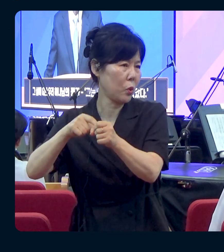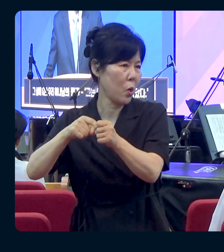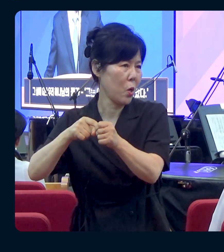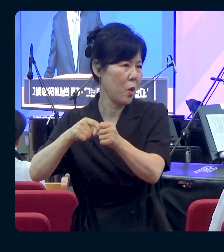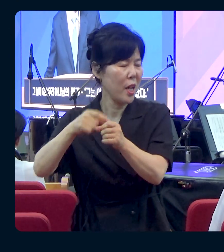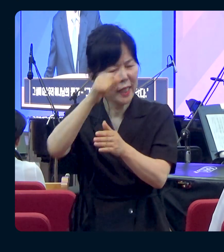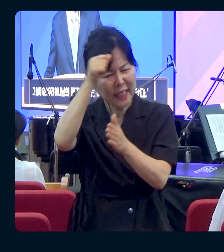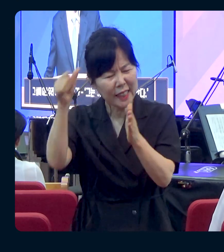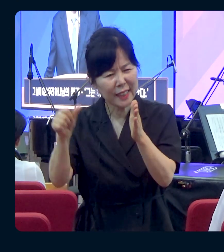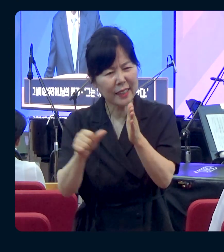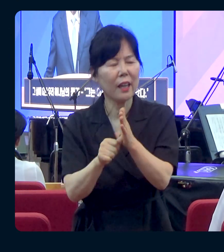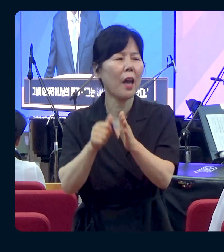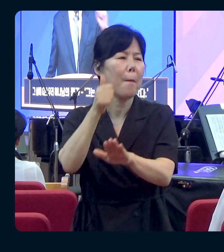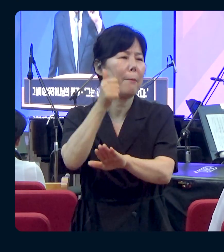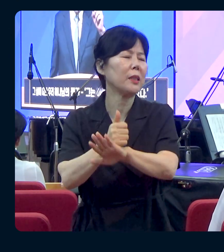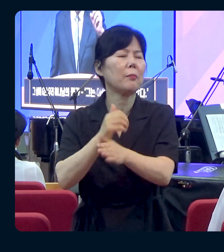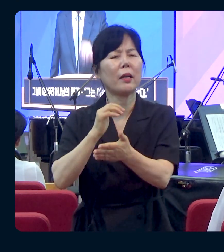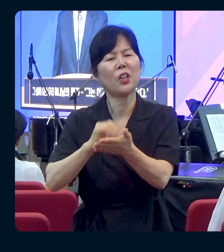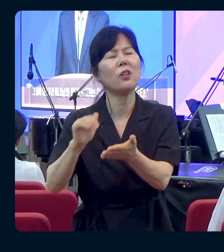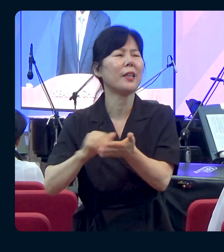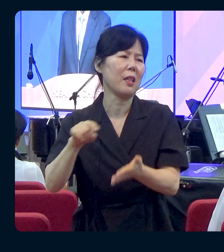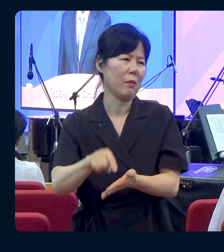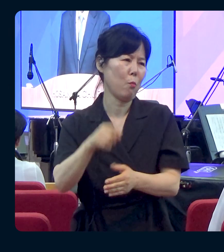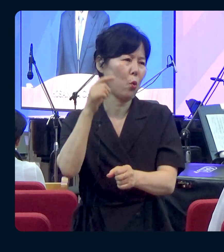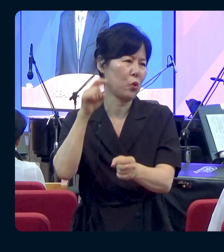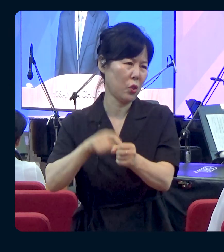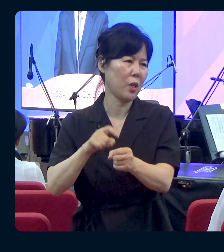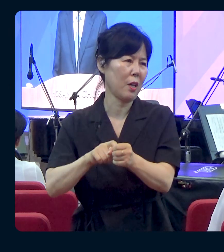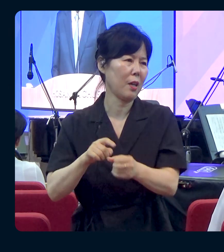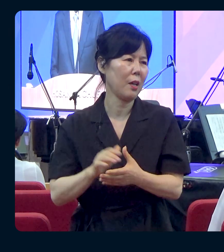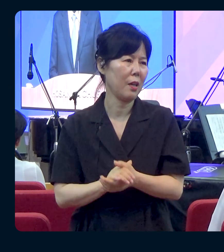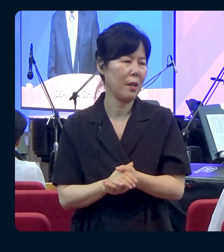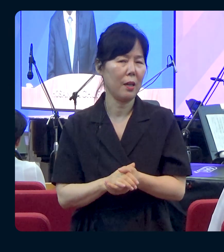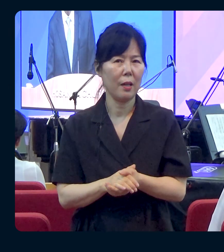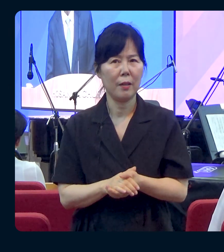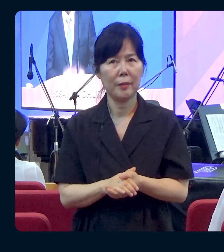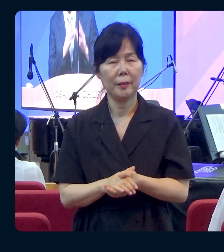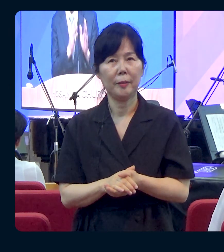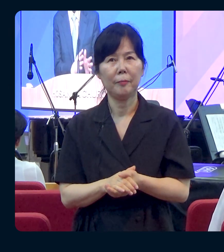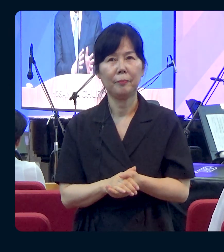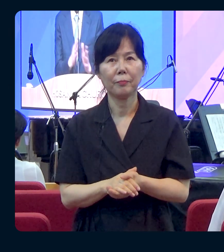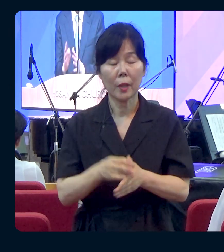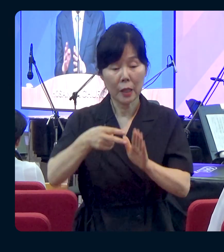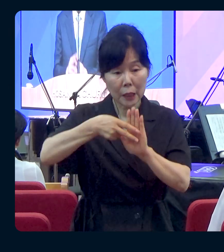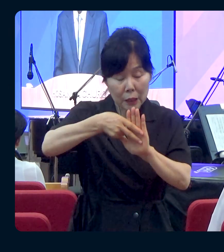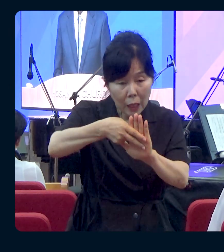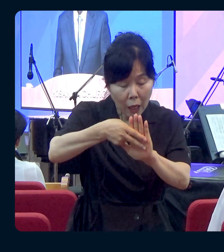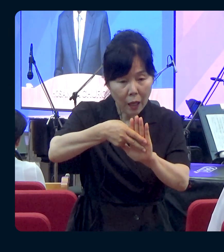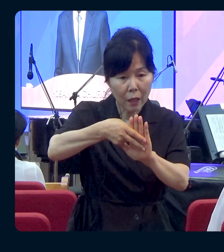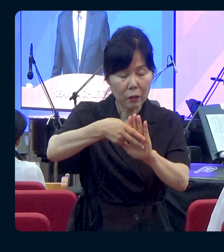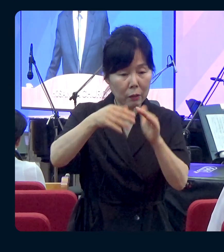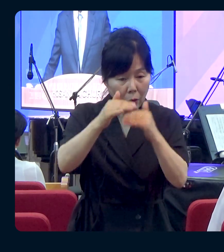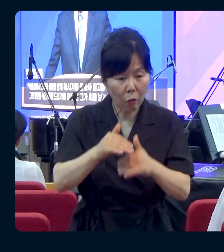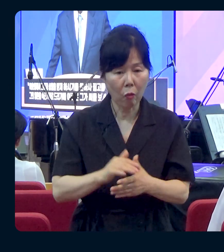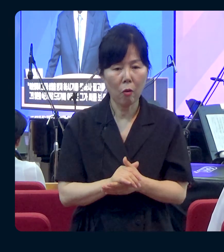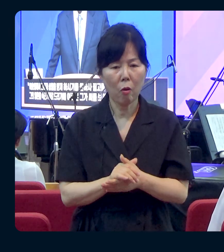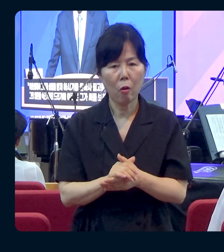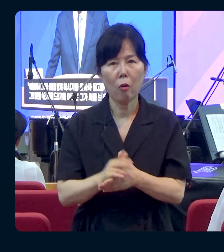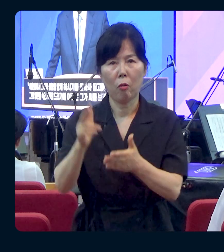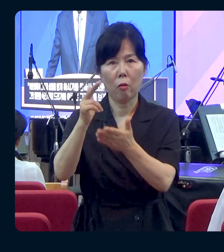인생 결산을 반영하는 것이니까. 바로 그렇기 때문에 이사야의 예언을 보면요, 이어지는 10절에서